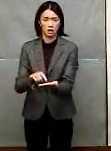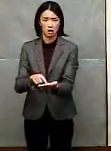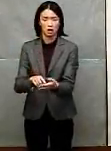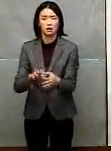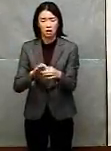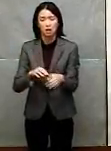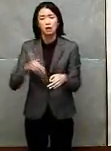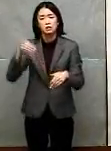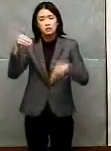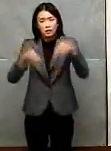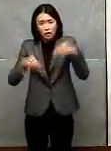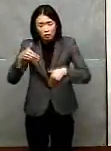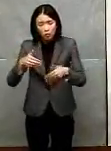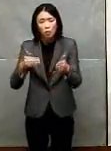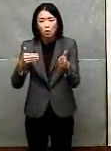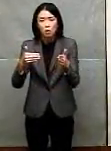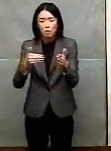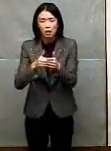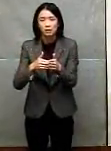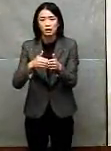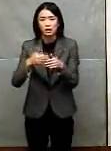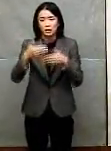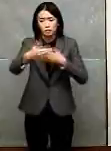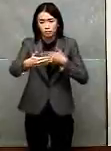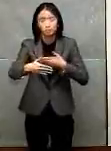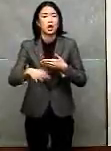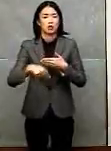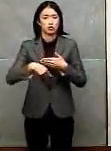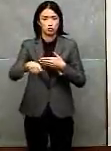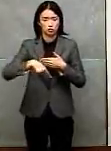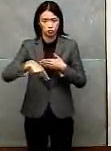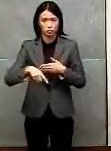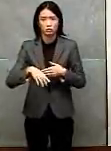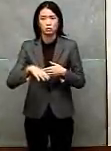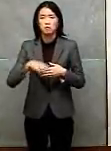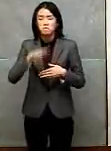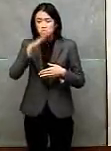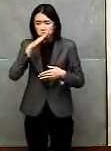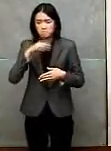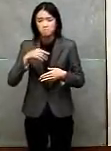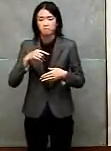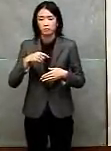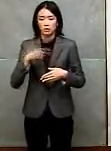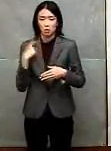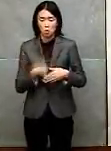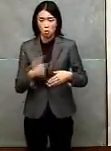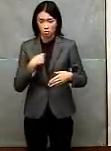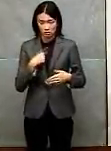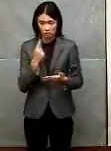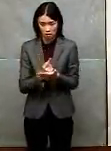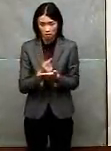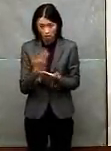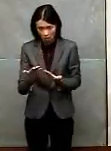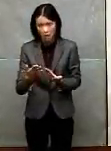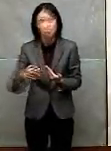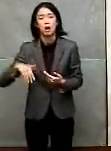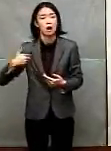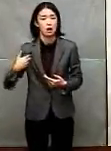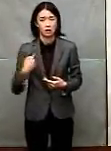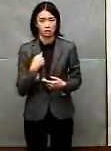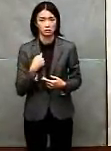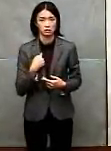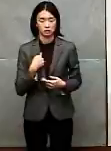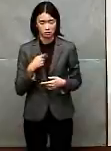までまだ間があります、何が起こるかわからないということでありますので、もう今まで通りですね、しっかり